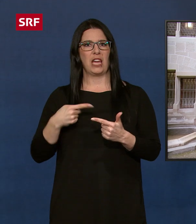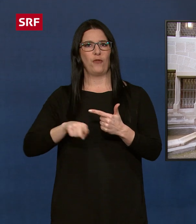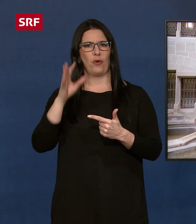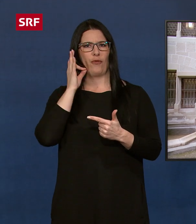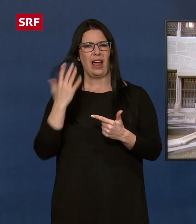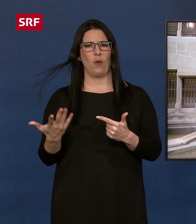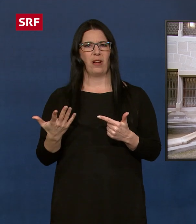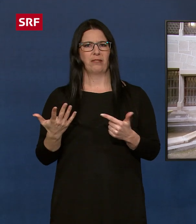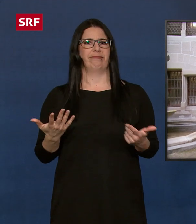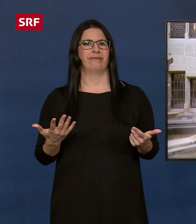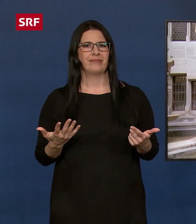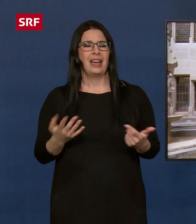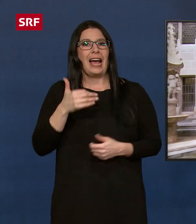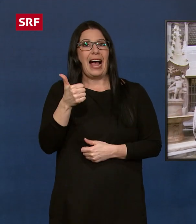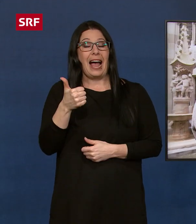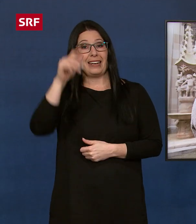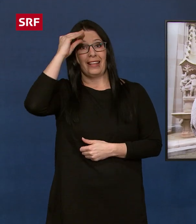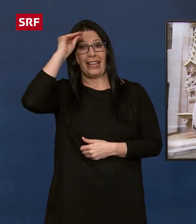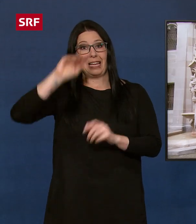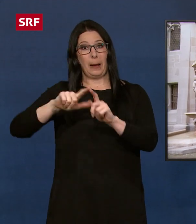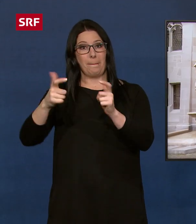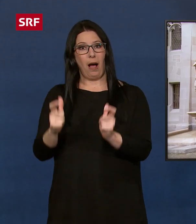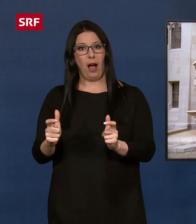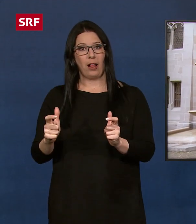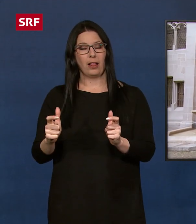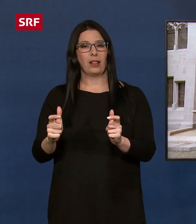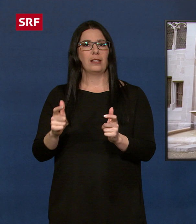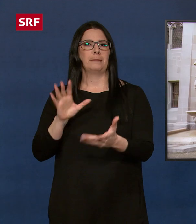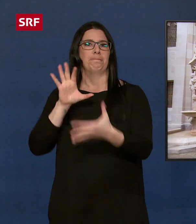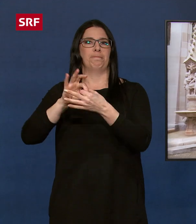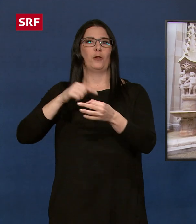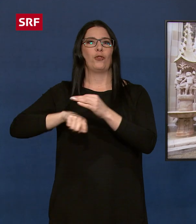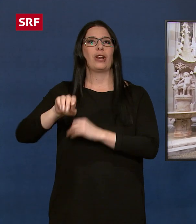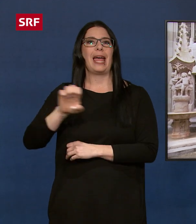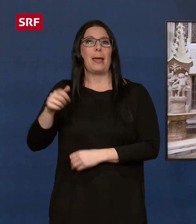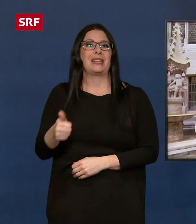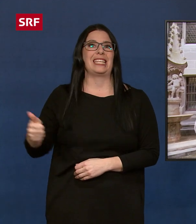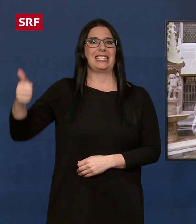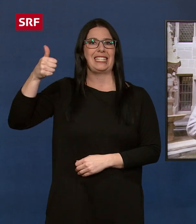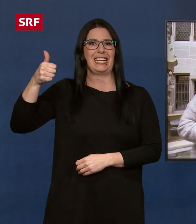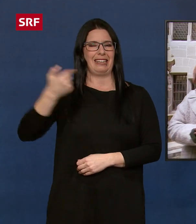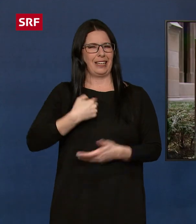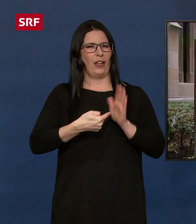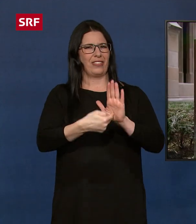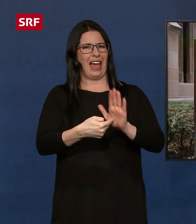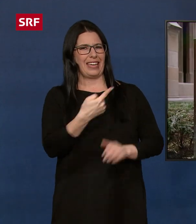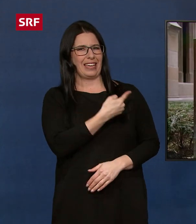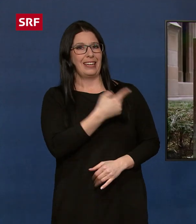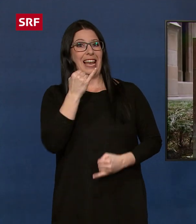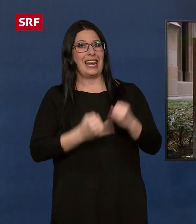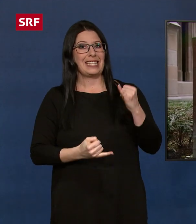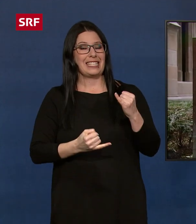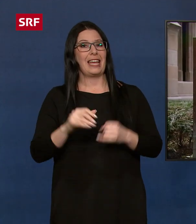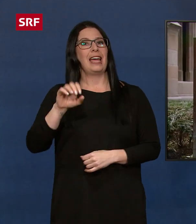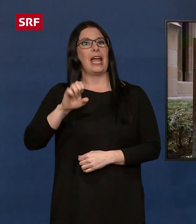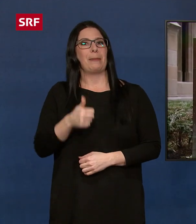Und eins von diesen Denkmälern ist an einer Äbtissin gewidmet, an der letzten Äbtissin von Zürich. Das sehen wir gerade da. Das ist das Denkmal